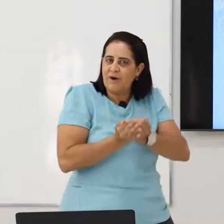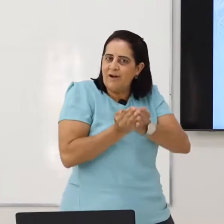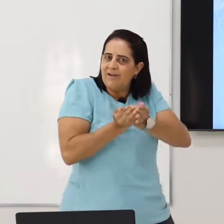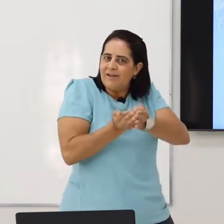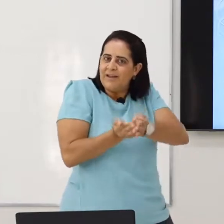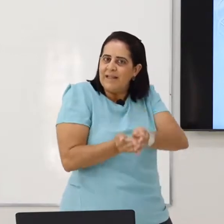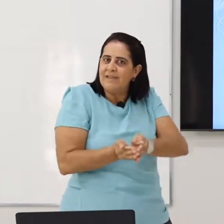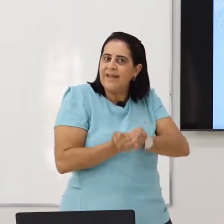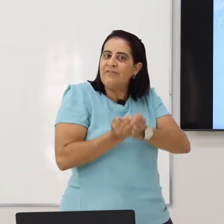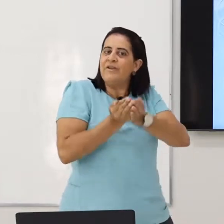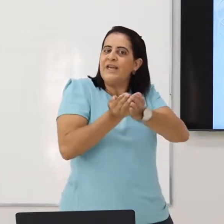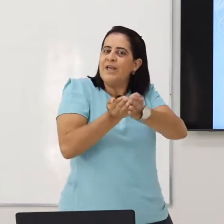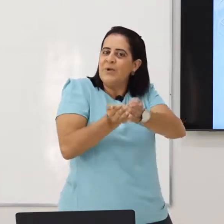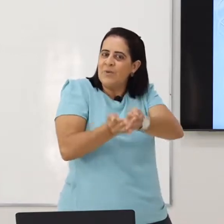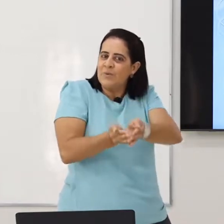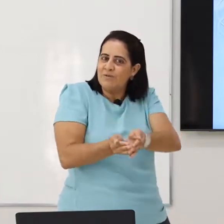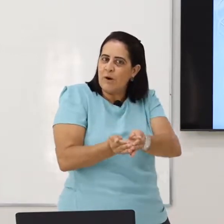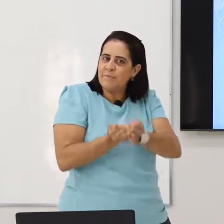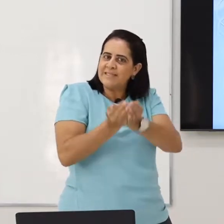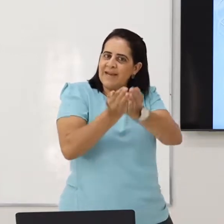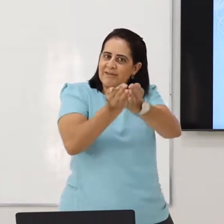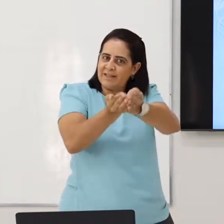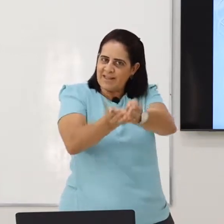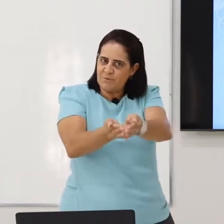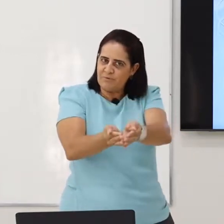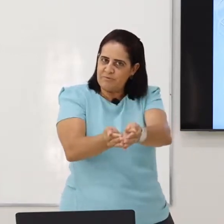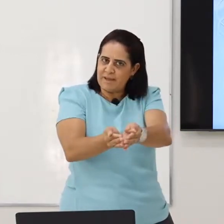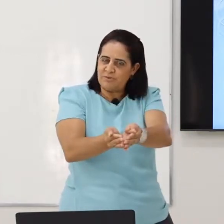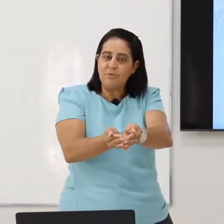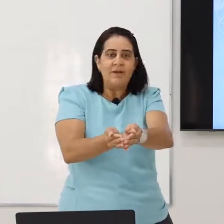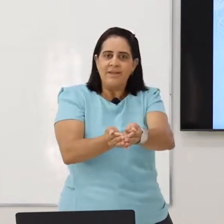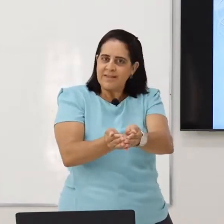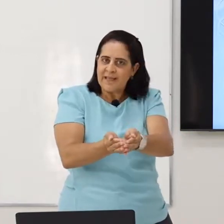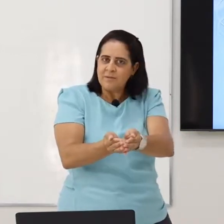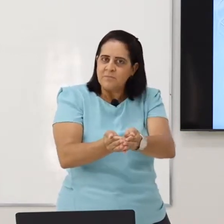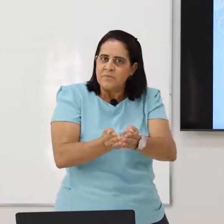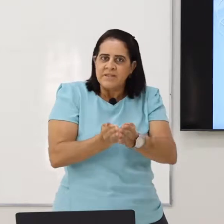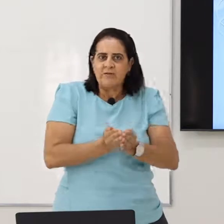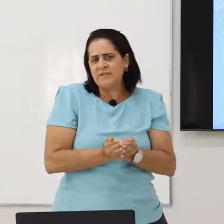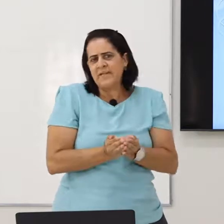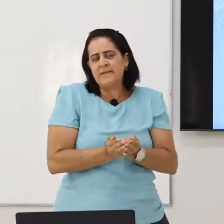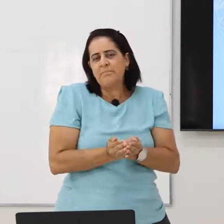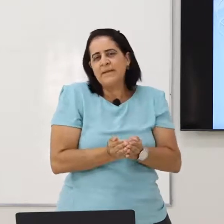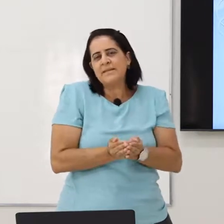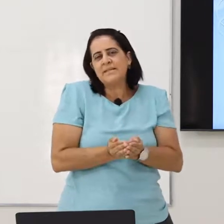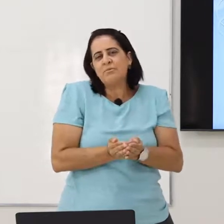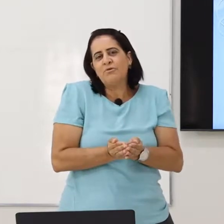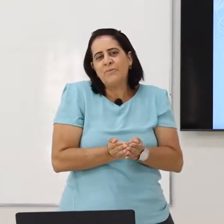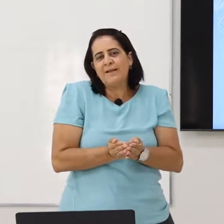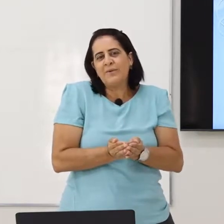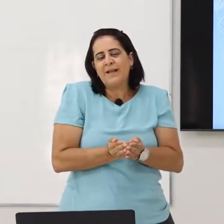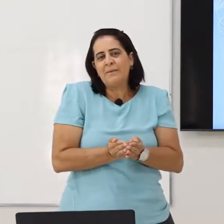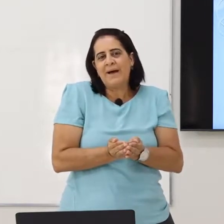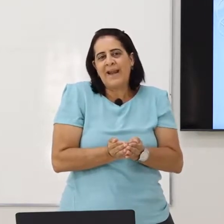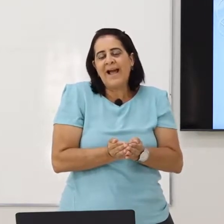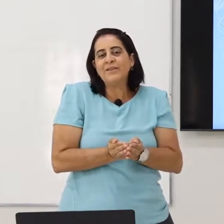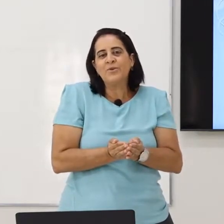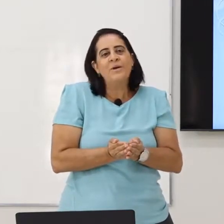ó. Navio. Observa que tem um movimento? Tem. Se eu fizesse apenas esse movimento aqui parado,